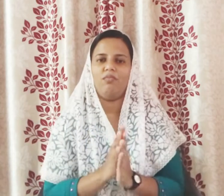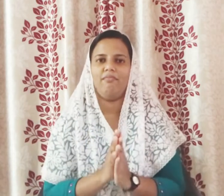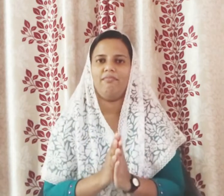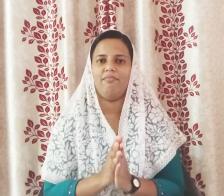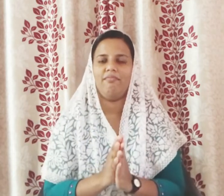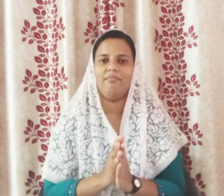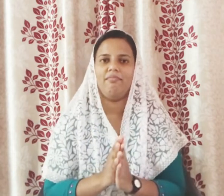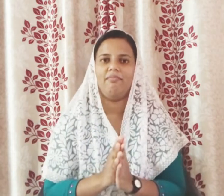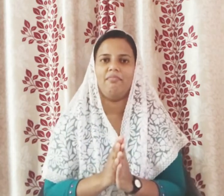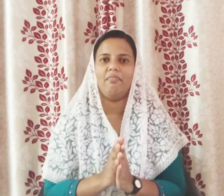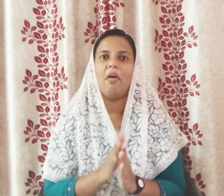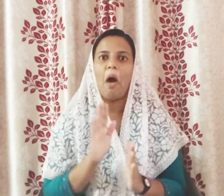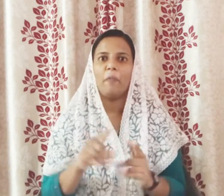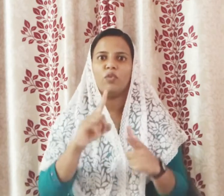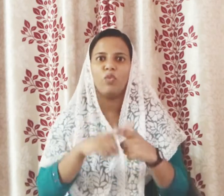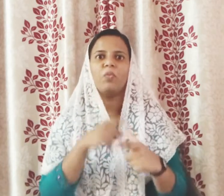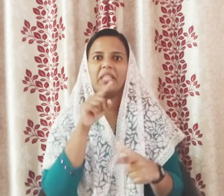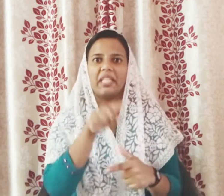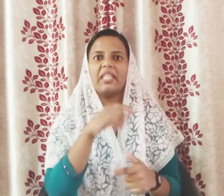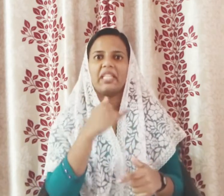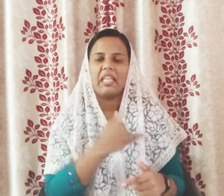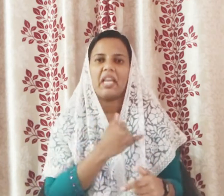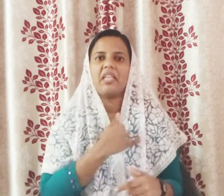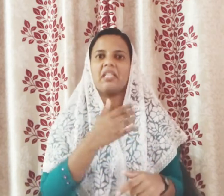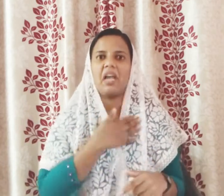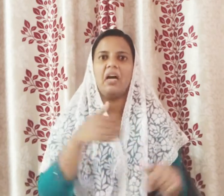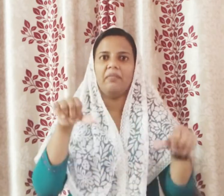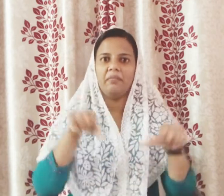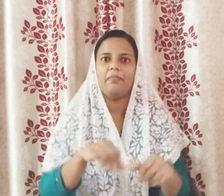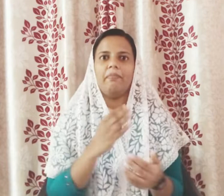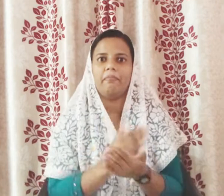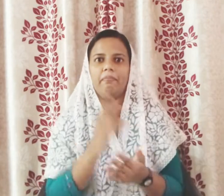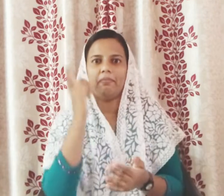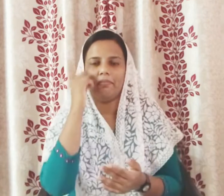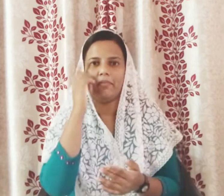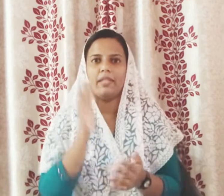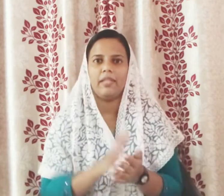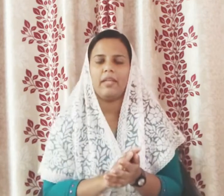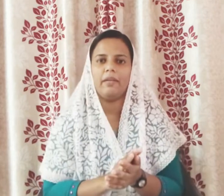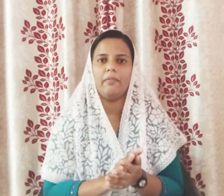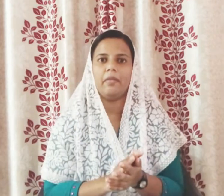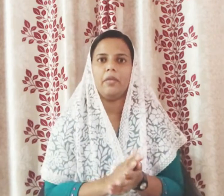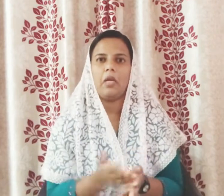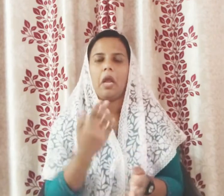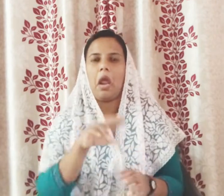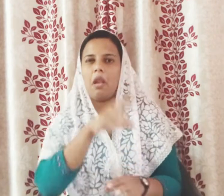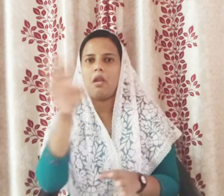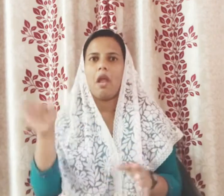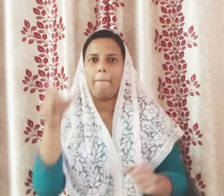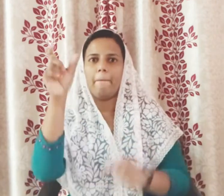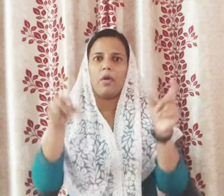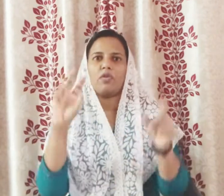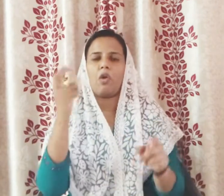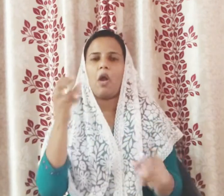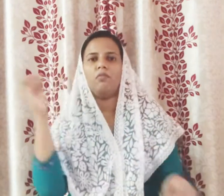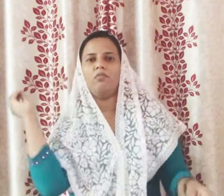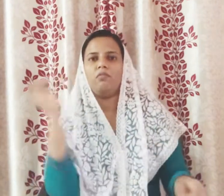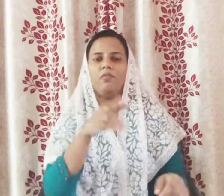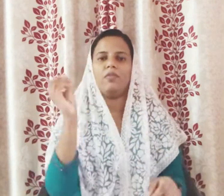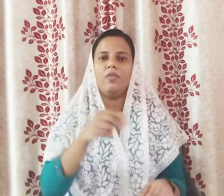എന്തിനെ? യഹോവ ഇന്ന് നിനക്കും നിന്നെ വലയ്ക്കും എന്ന് യോശുവ പറഞ്ഞു. പിന്നെ അവരെ എന്നെ ചെയ്തു, ഇവനെ കല്ലെറിഞ്ഞു കൊന്നു.